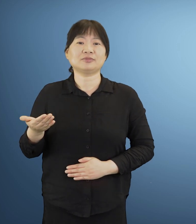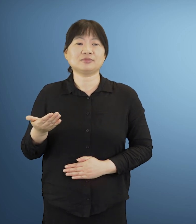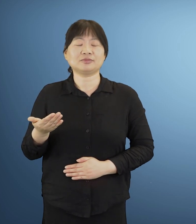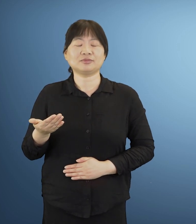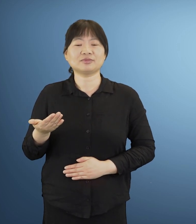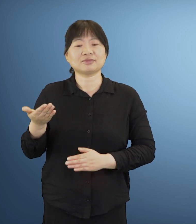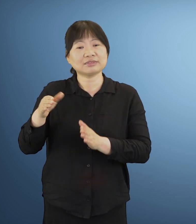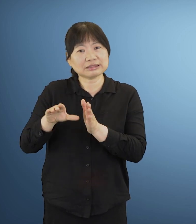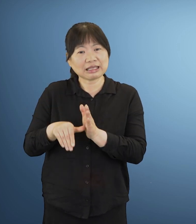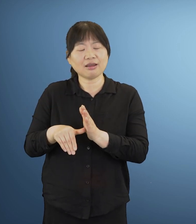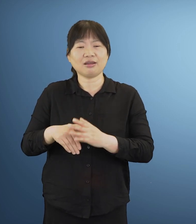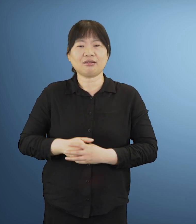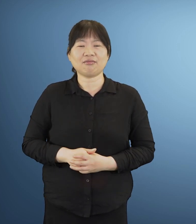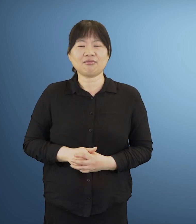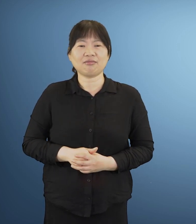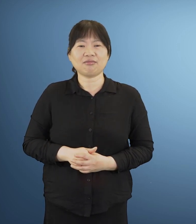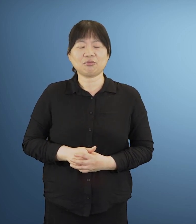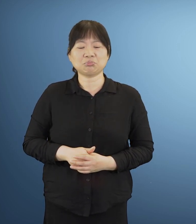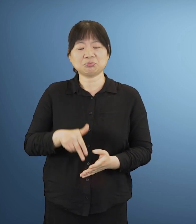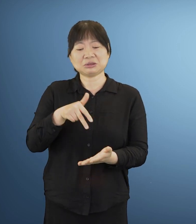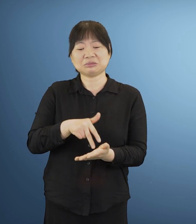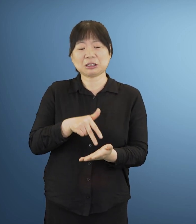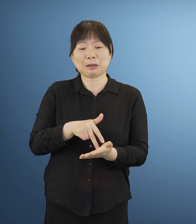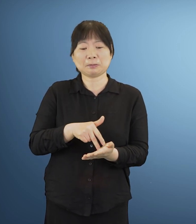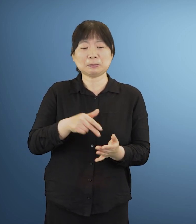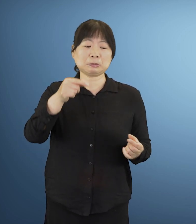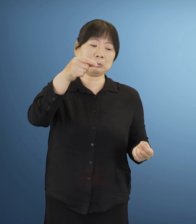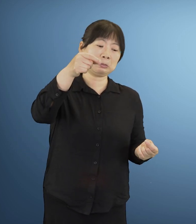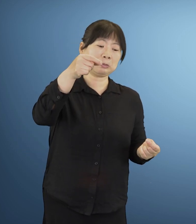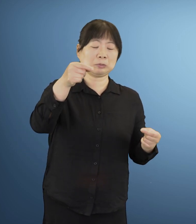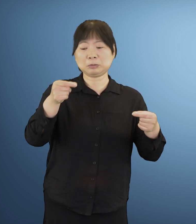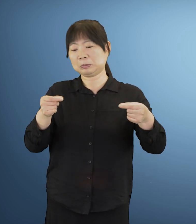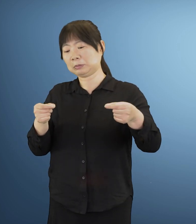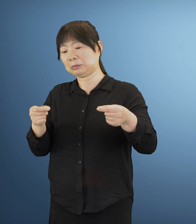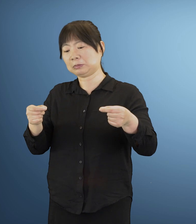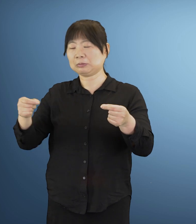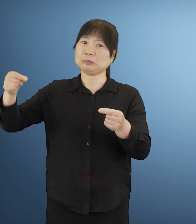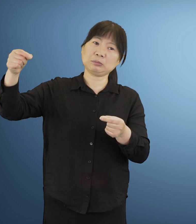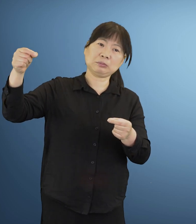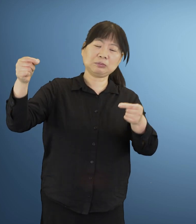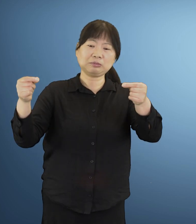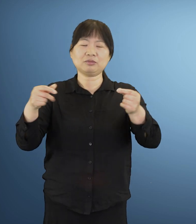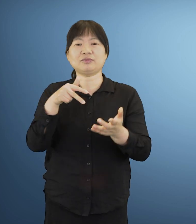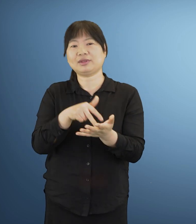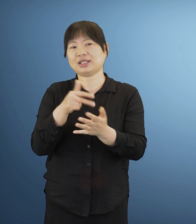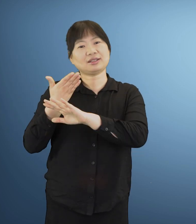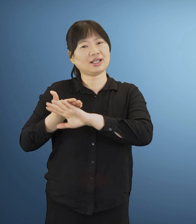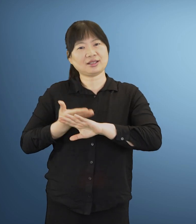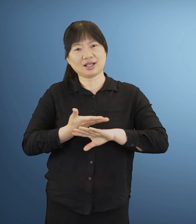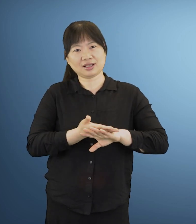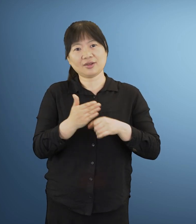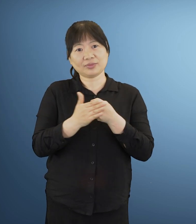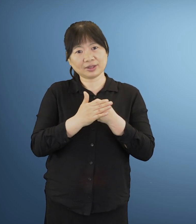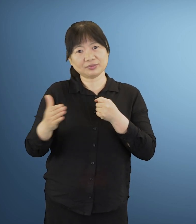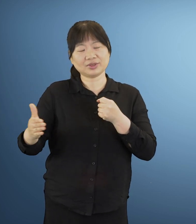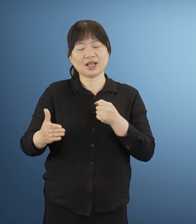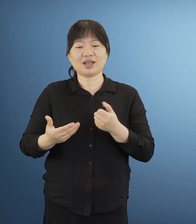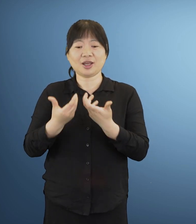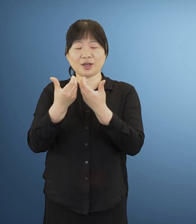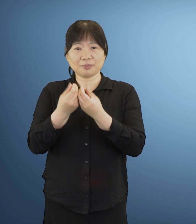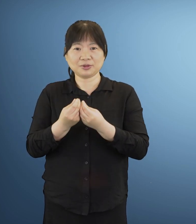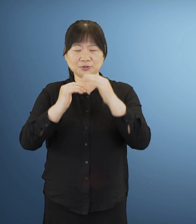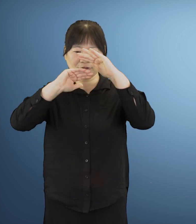여러 각도에서 그 그림을 이해할 수가 있듯이 이 비유 속에는 여러 개의 이야기가 섞여